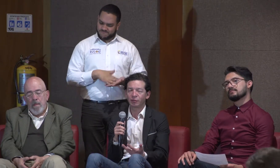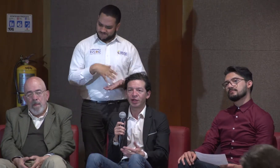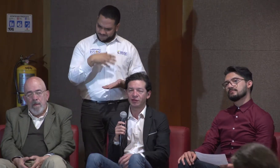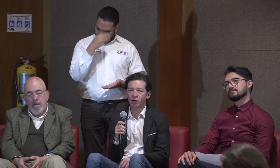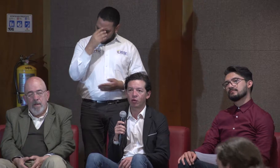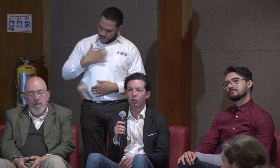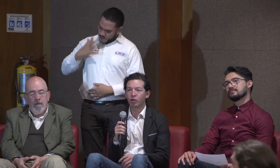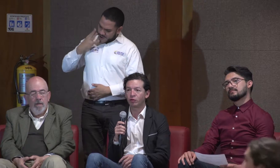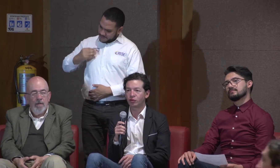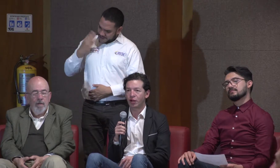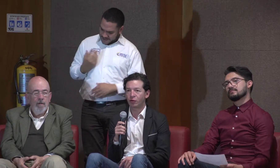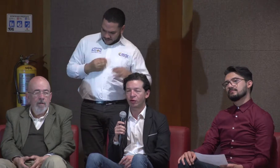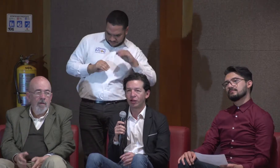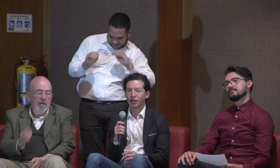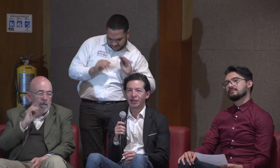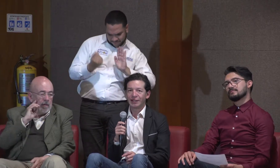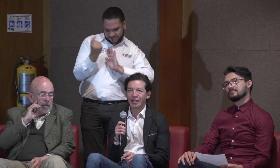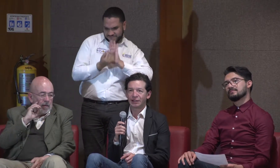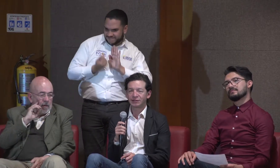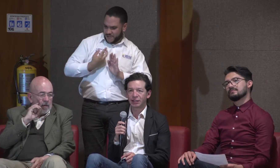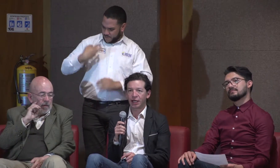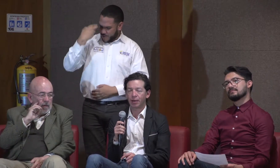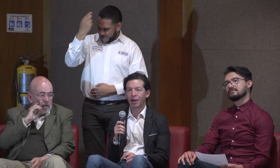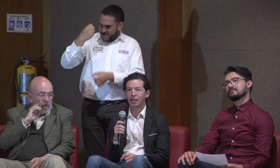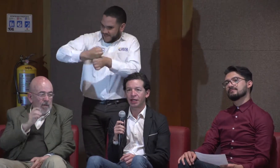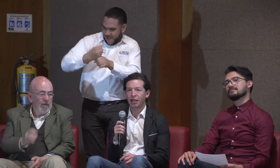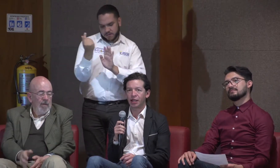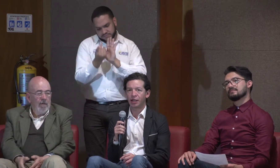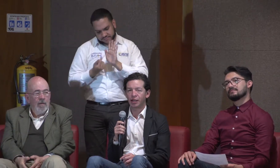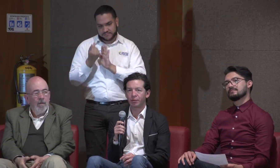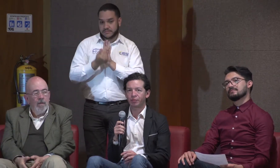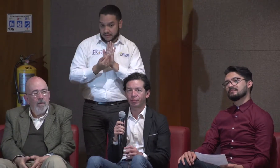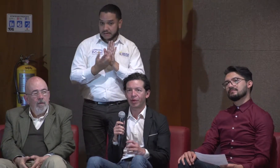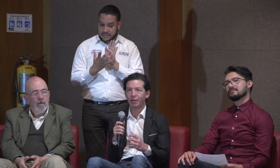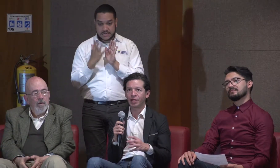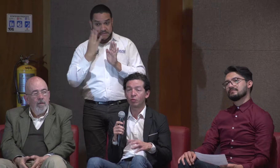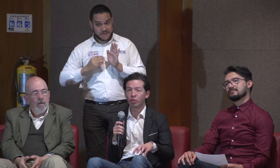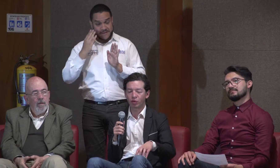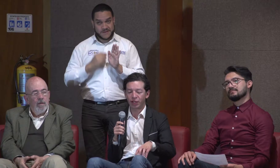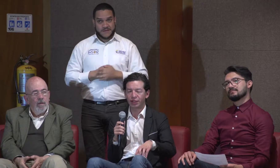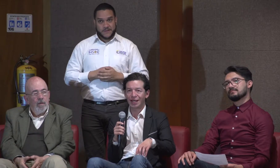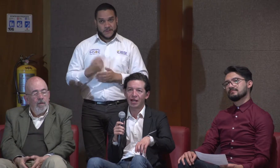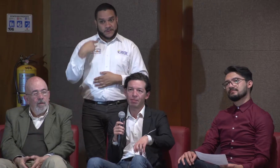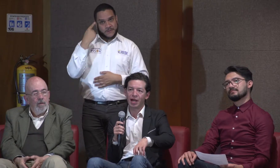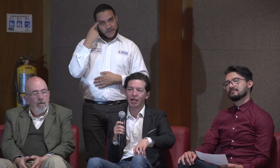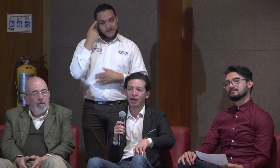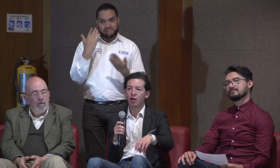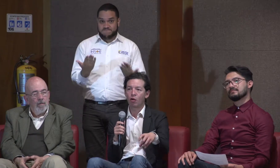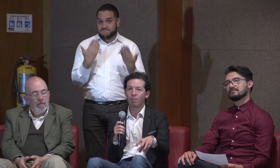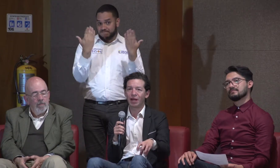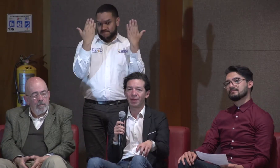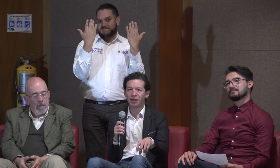en mi experiencia como ilustrador, y es que para mí es muy importante que la